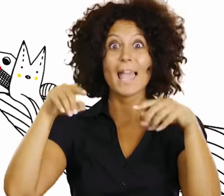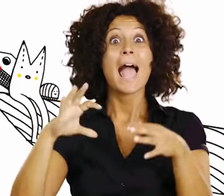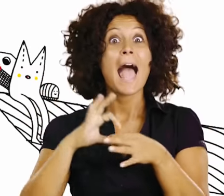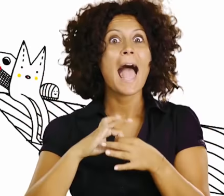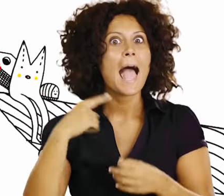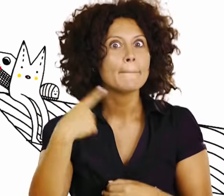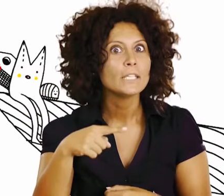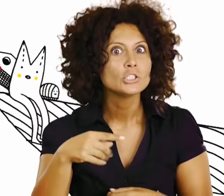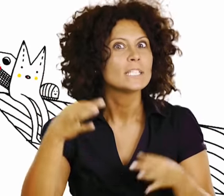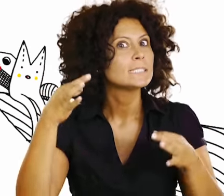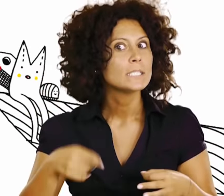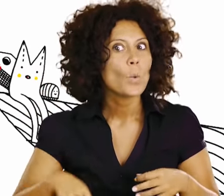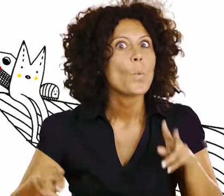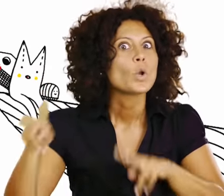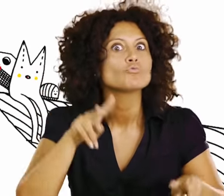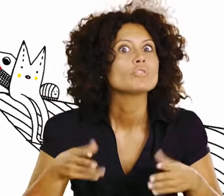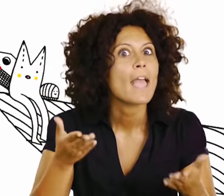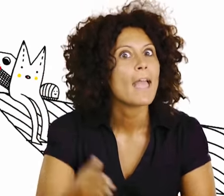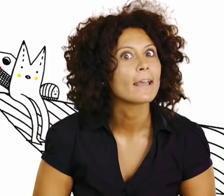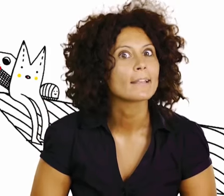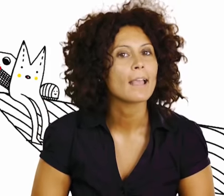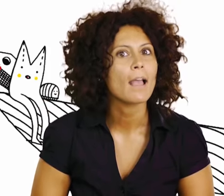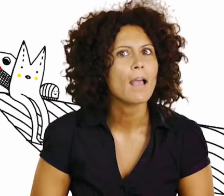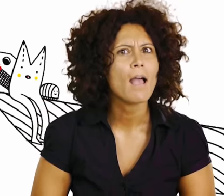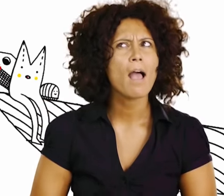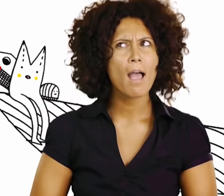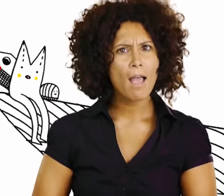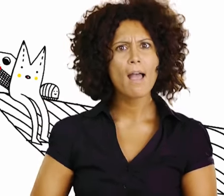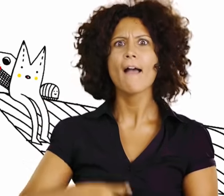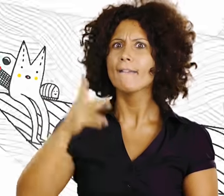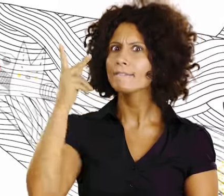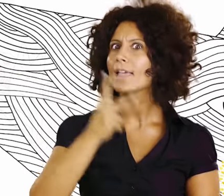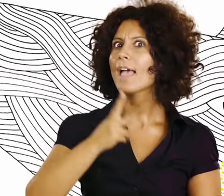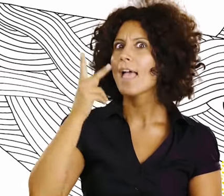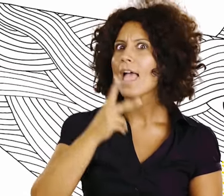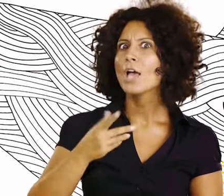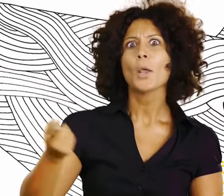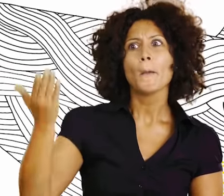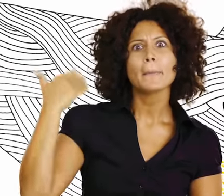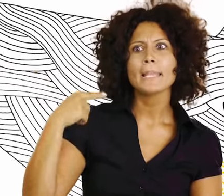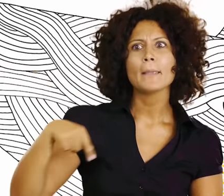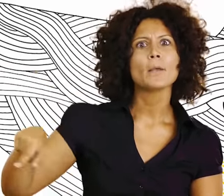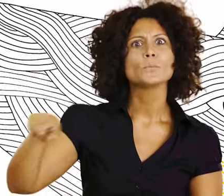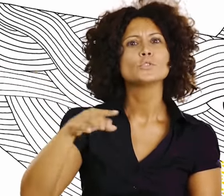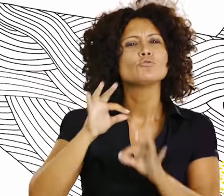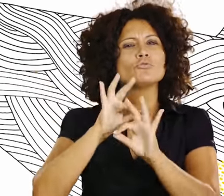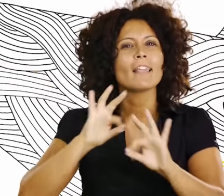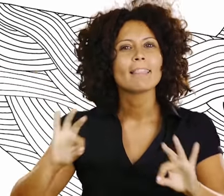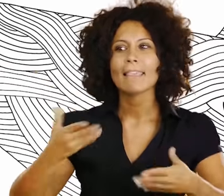certo, adesso i tuoi amici ti staranno cercando», disse Lupo. «È vero, ognuno di loro